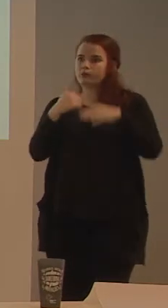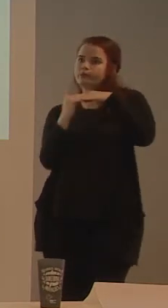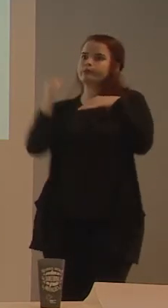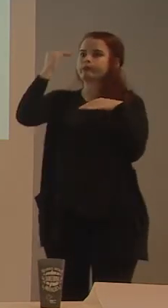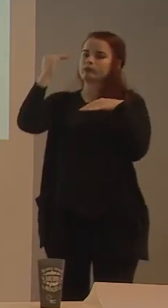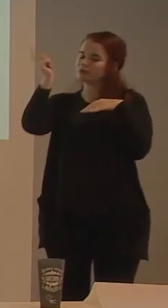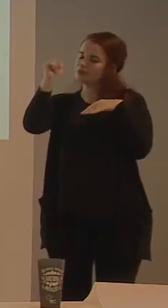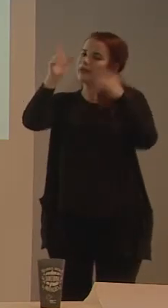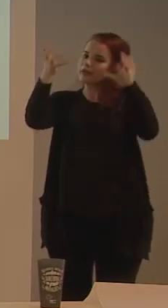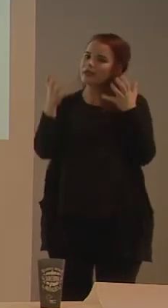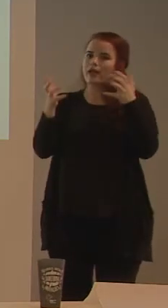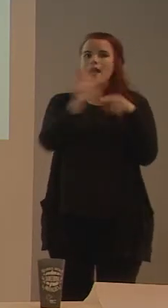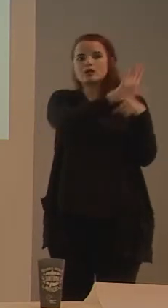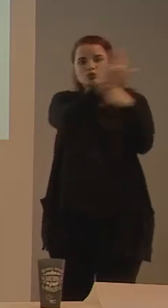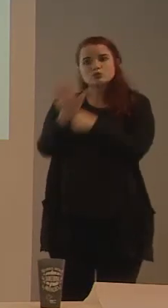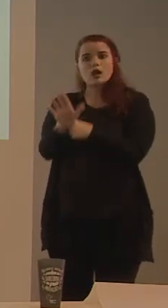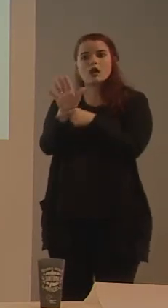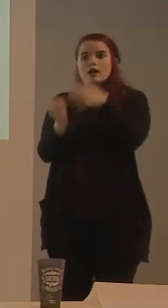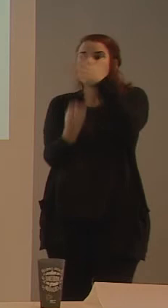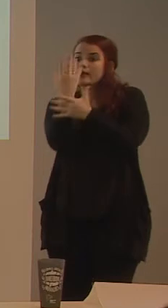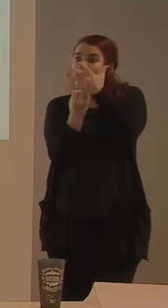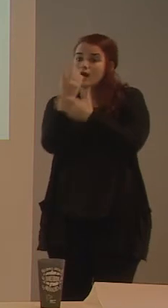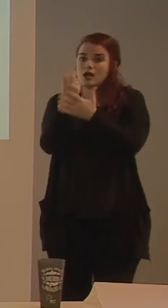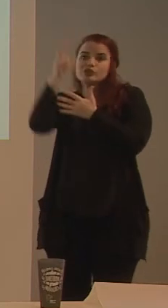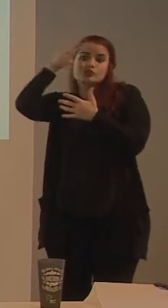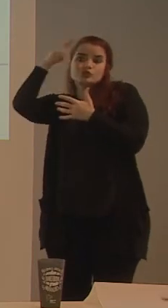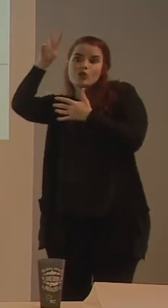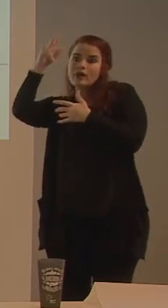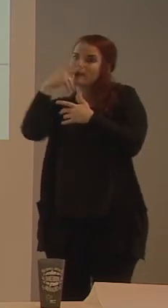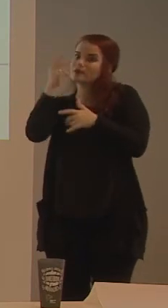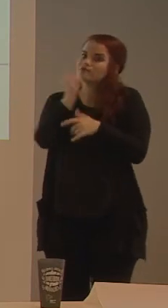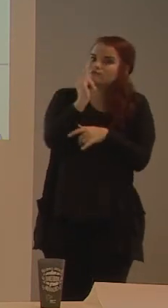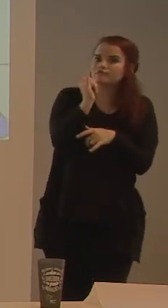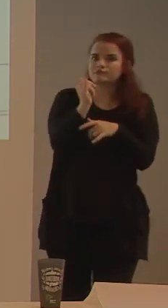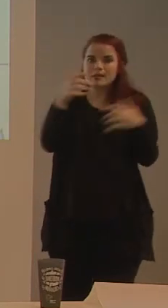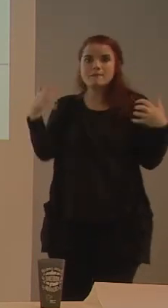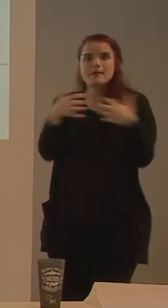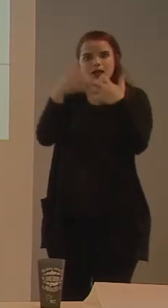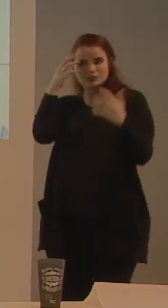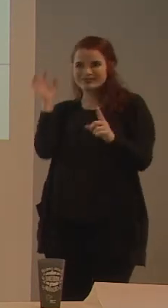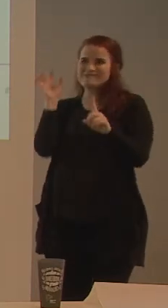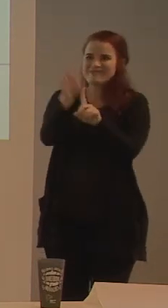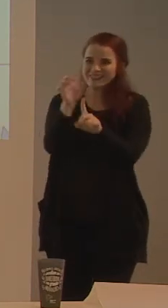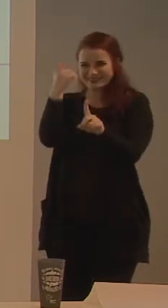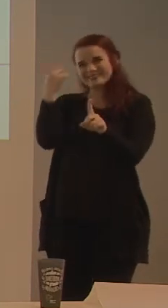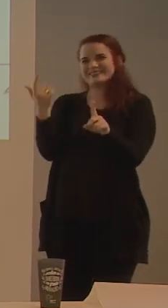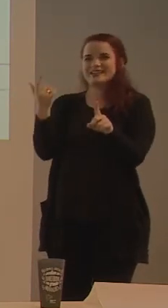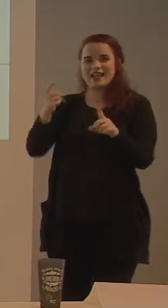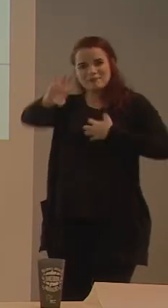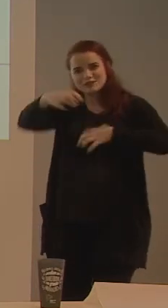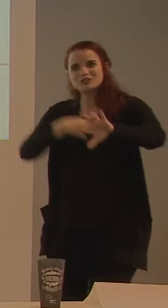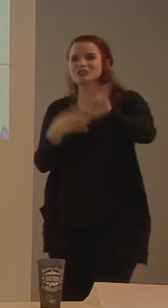quer ajudar a criar narrativas exponenciais, ou seja, histórias que gerem impacto e ajudem a aumentar a empatia